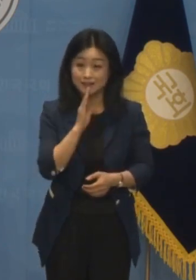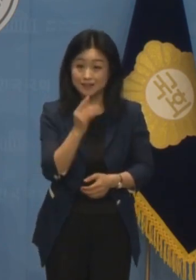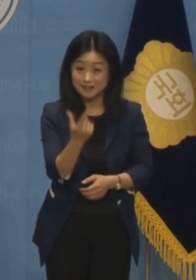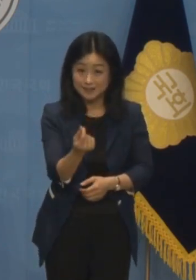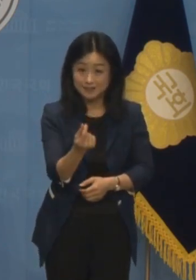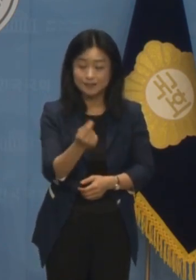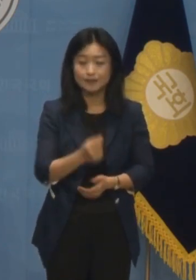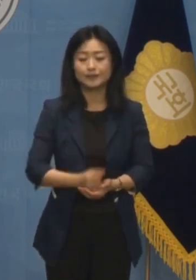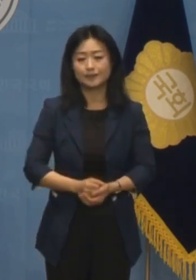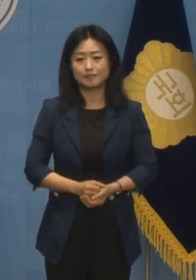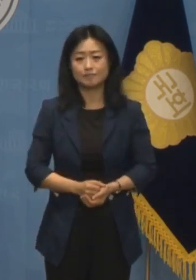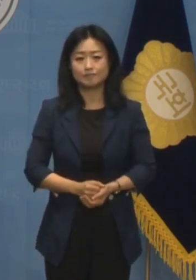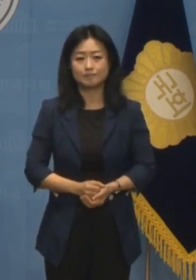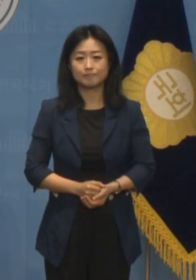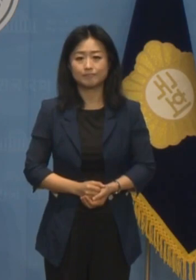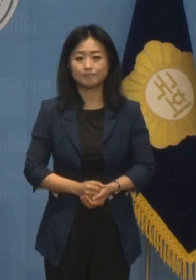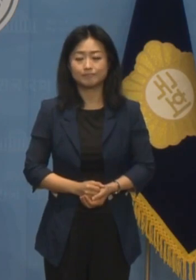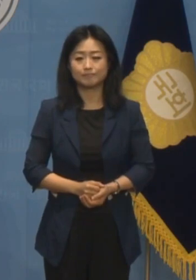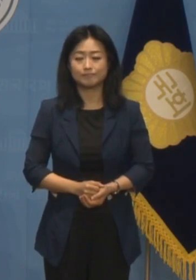그대로입니다